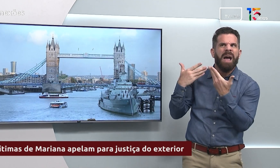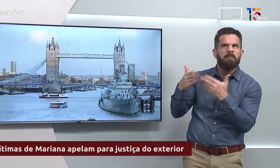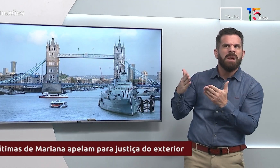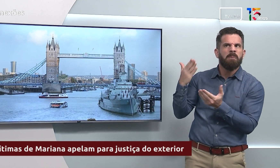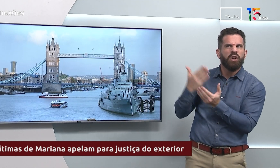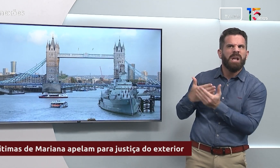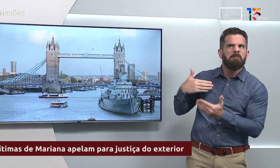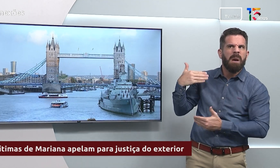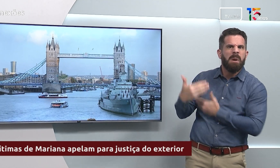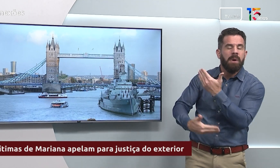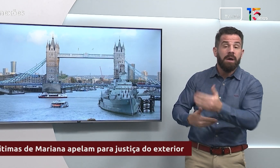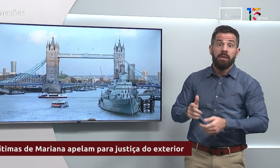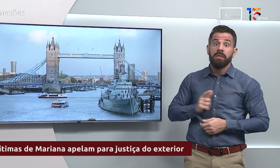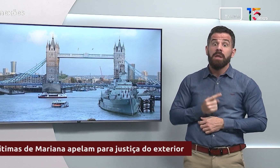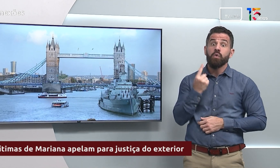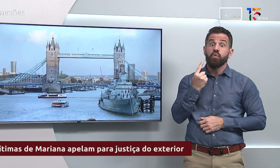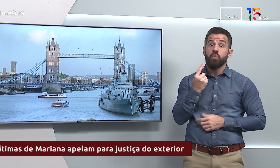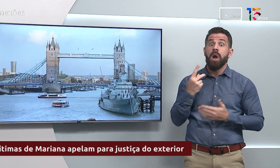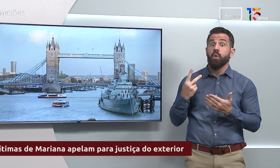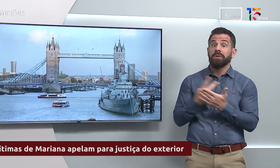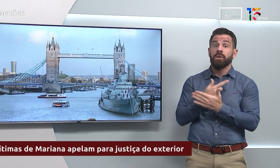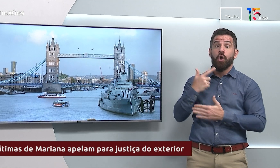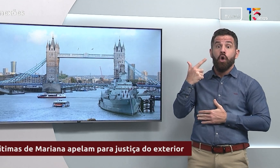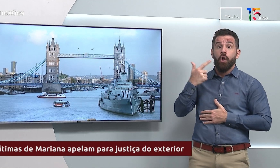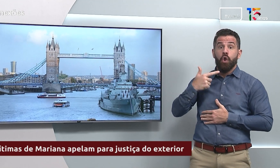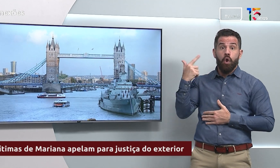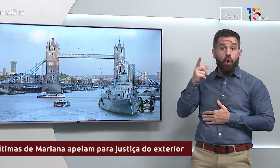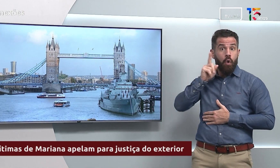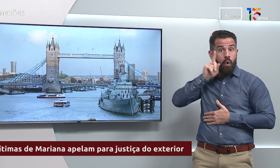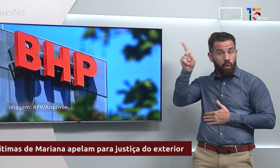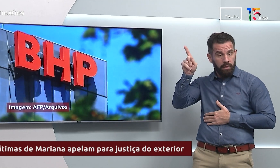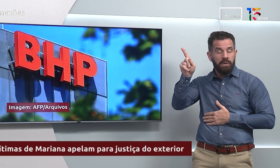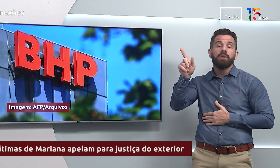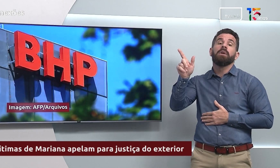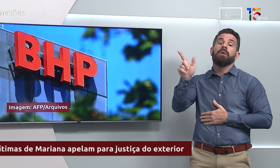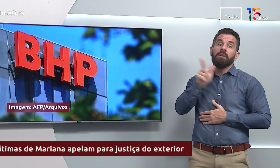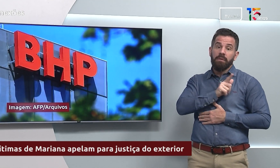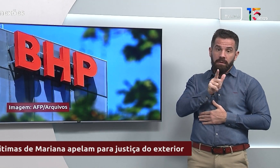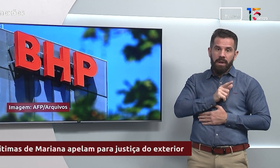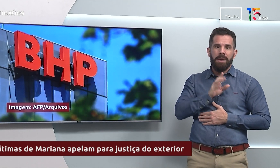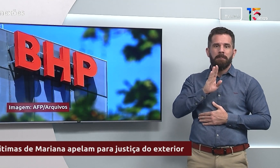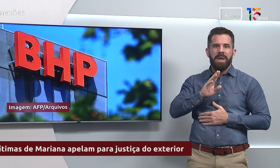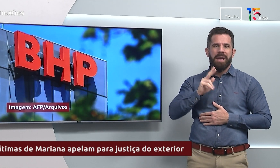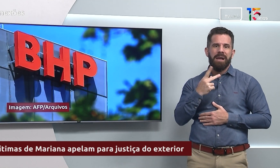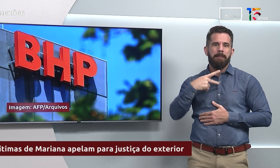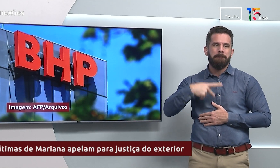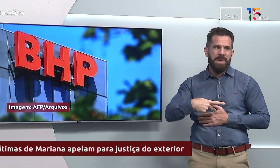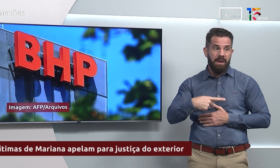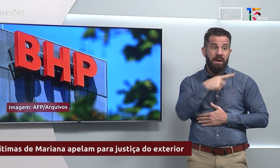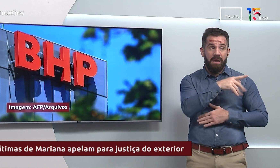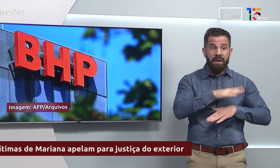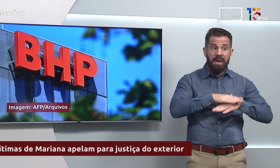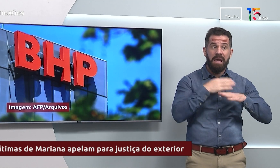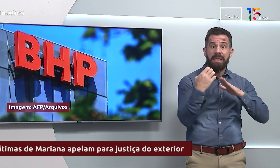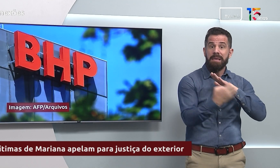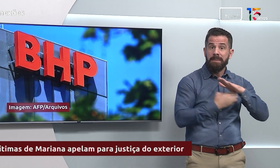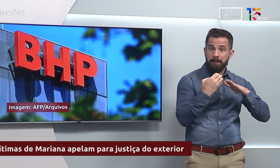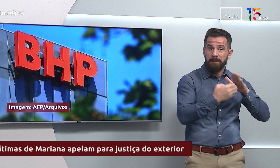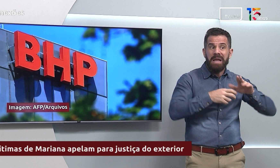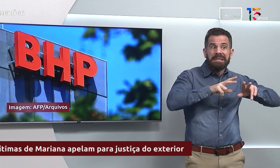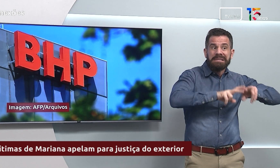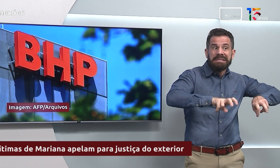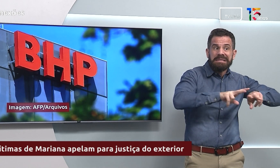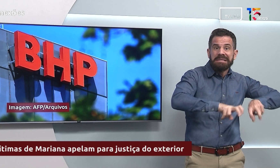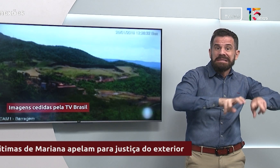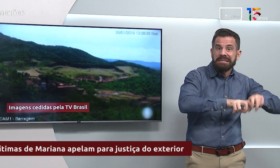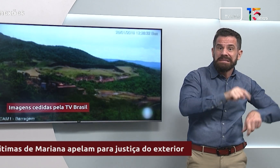para um julgamento que começou em Londres. Por lá, a mineradora estrangeira BHP está sendo processada por